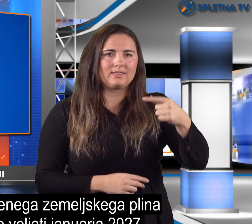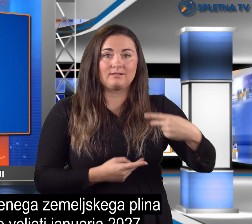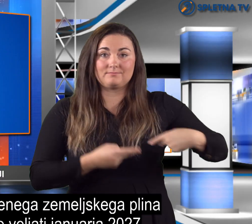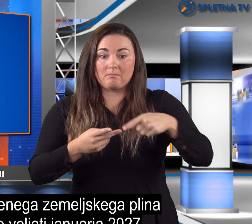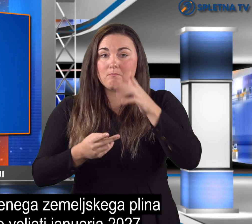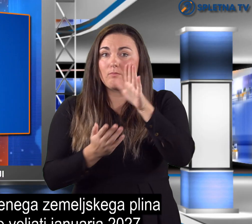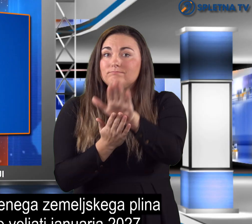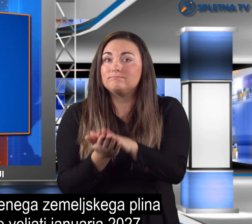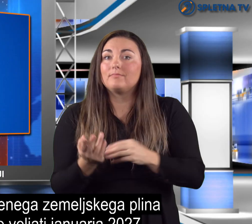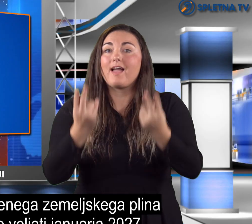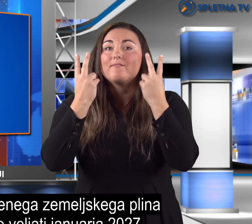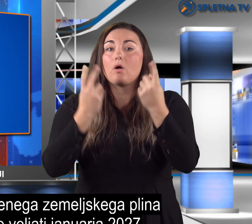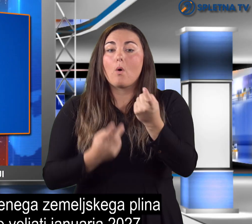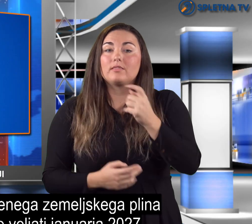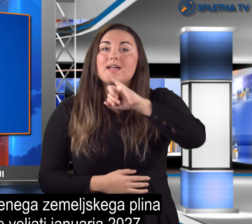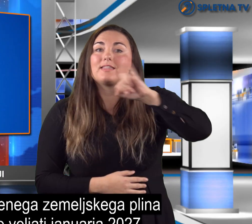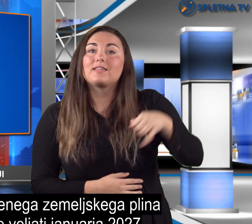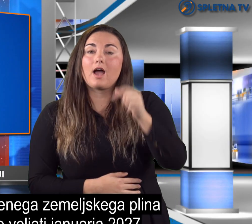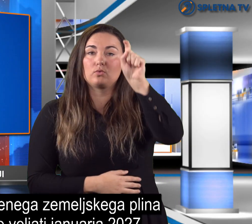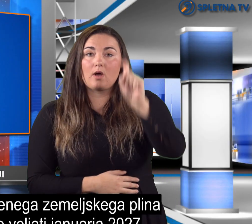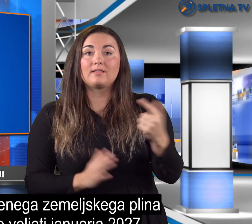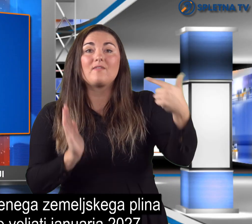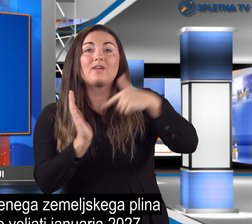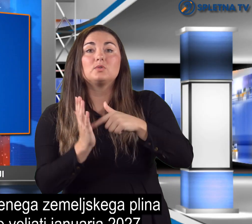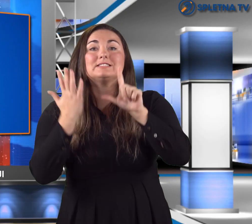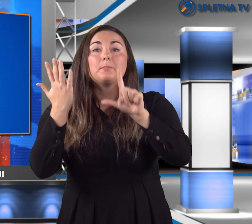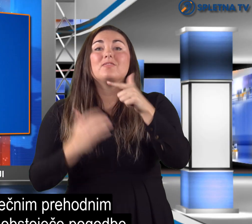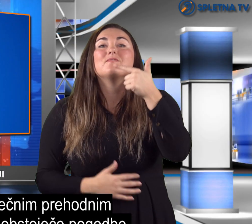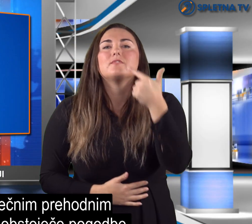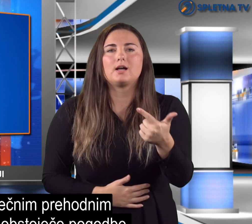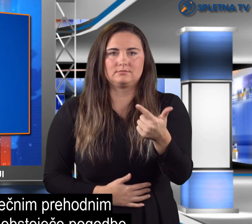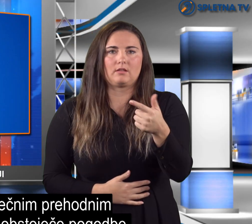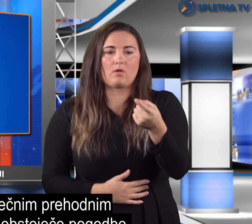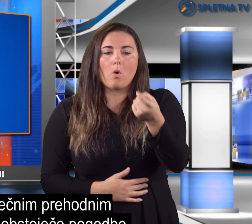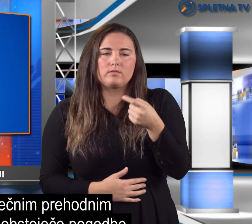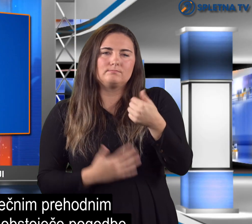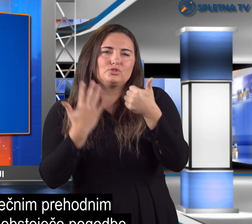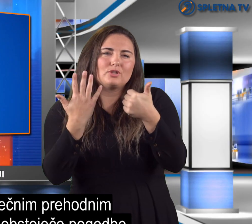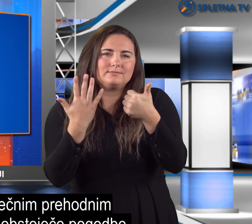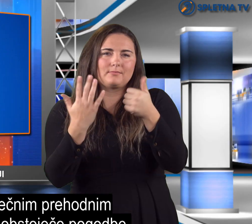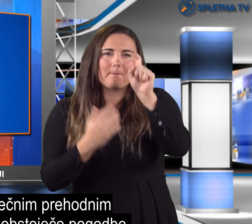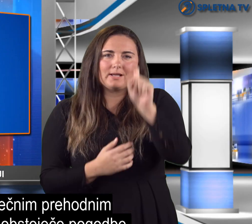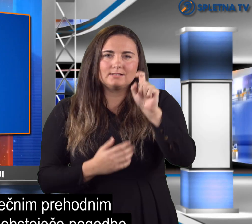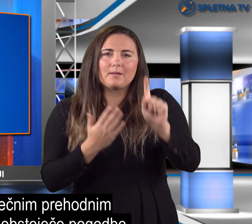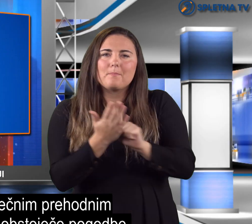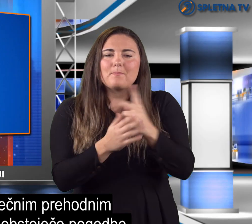januarja 2027 s šestmesečnim prehodnim obdobjem za obstoječe pogodbe.